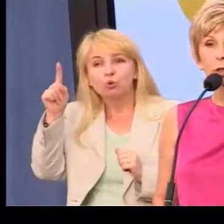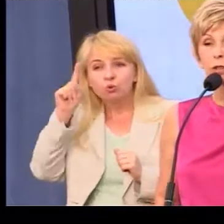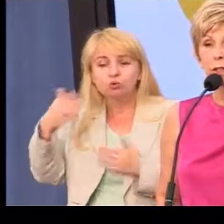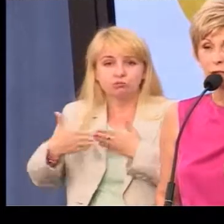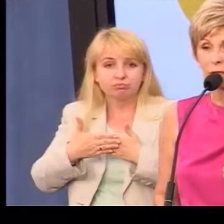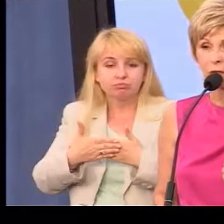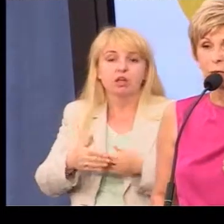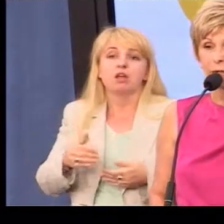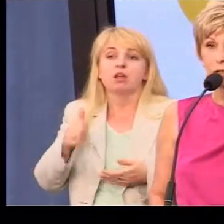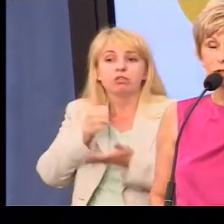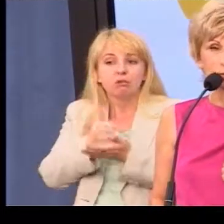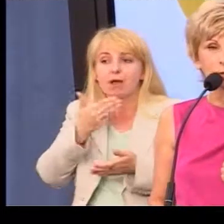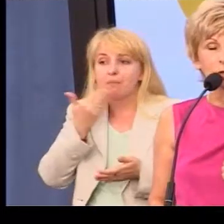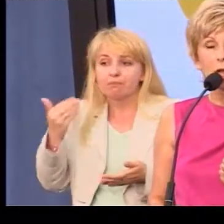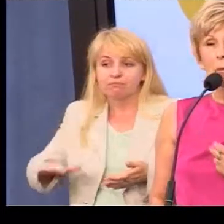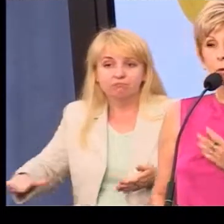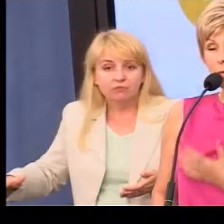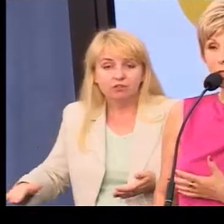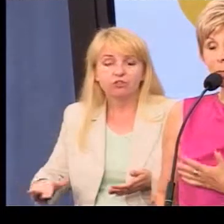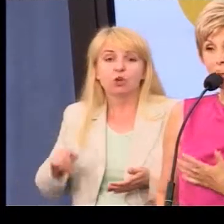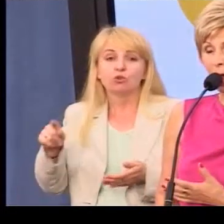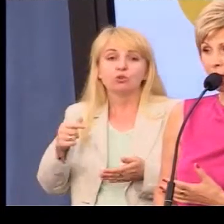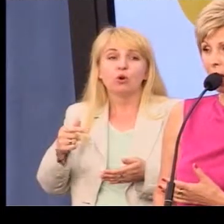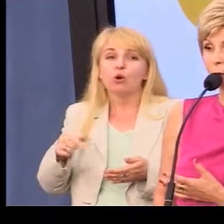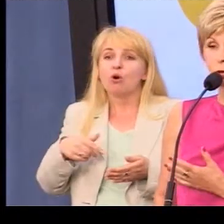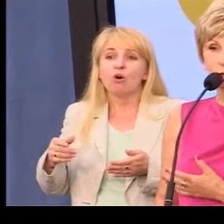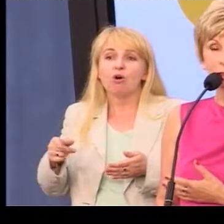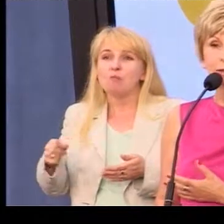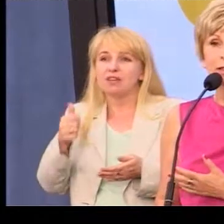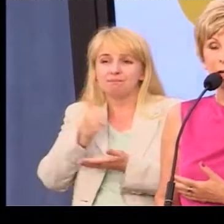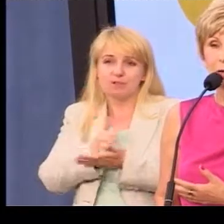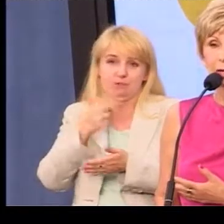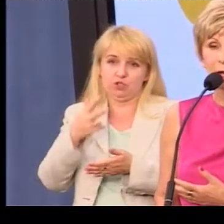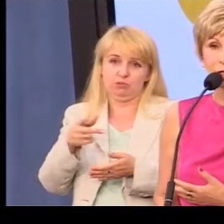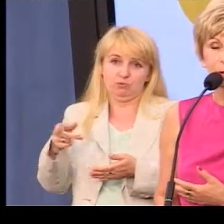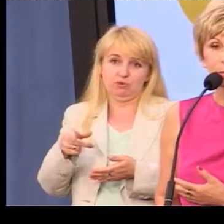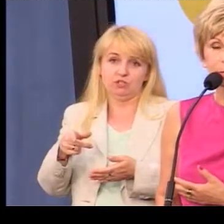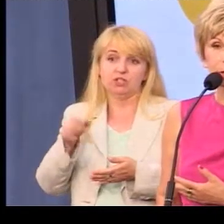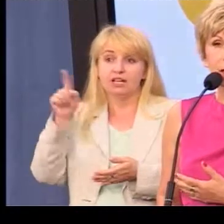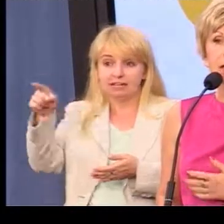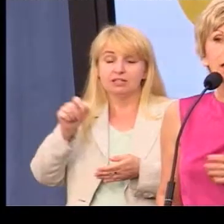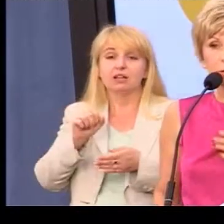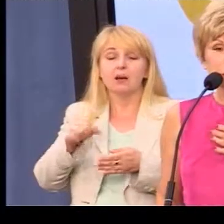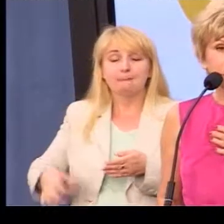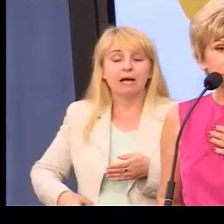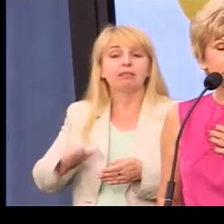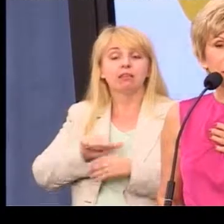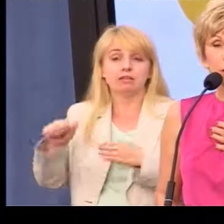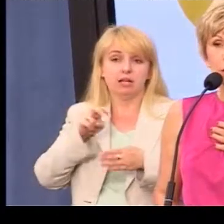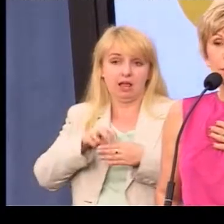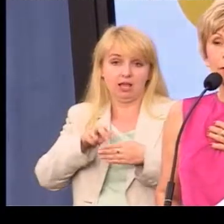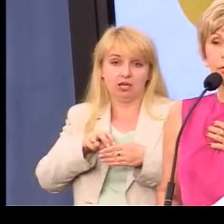niedopuszczenie metody leczenia w postaci in vitro podważa pana autorytet jako lekarza. Ja